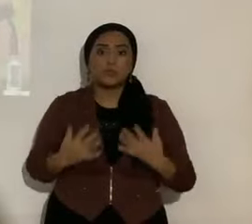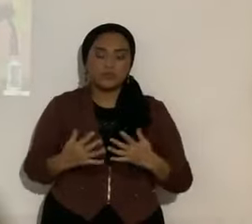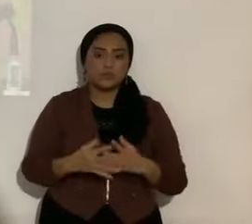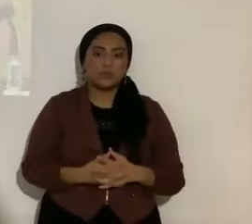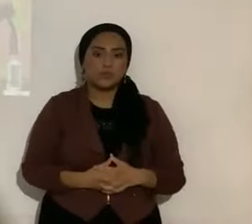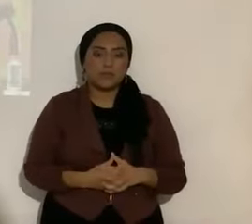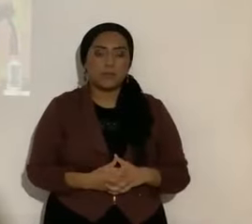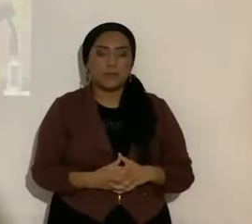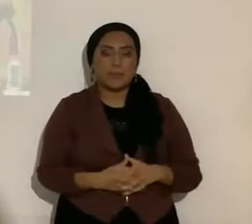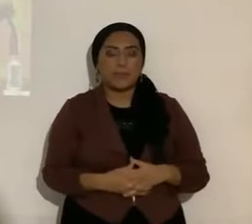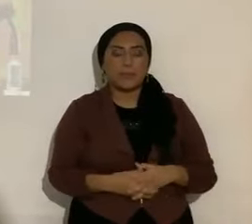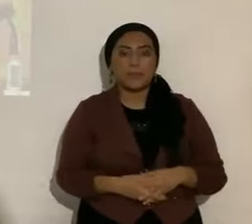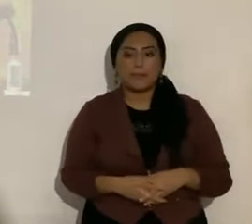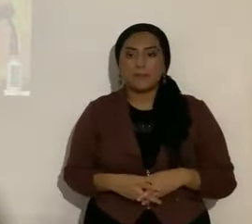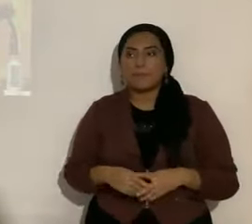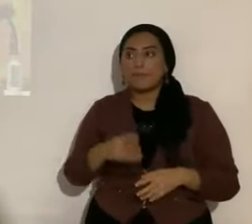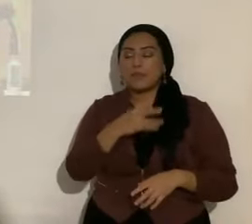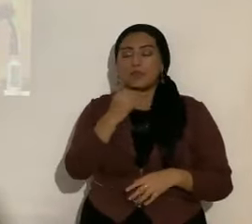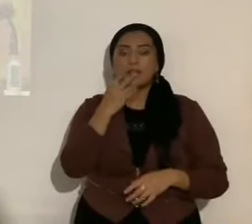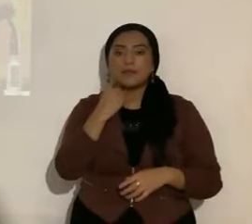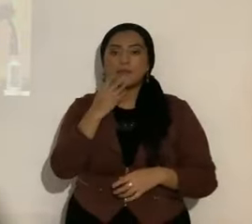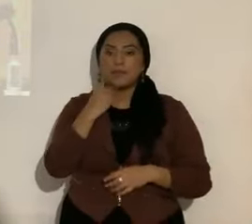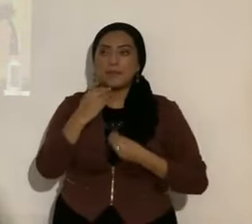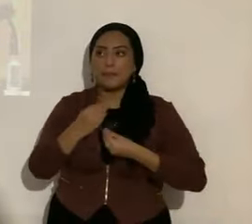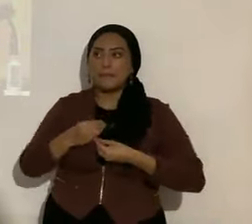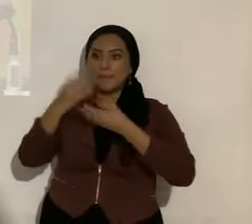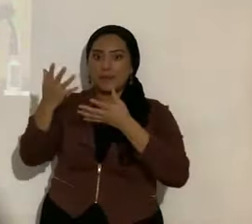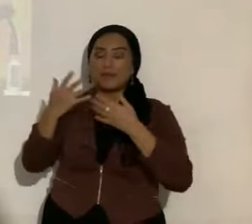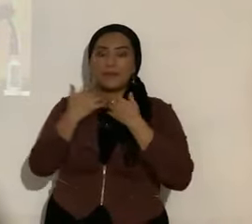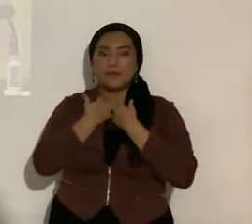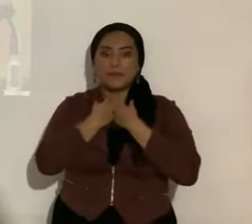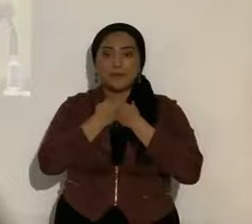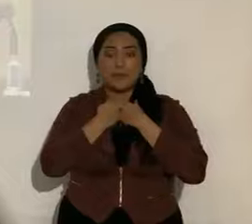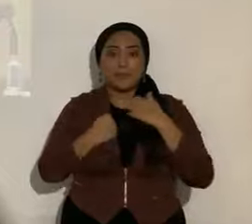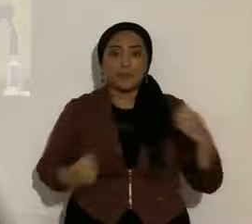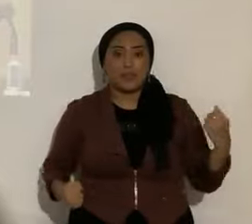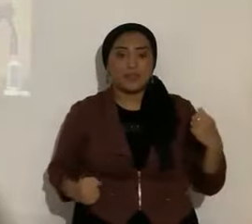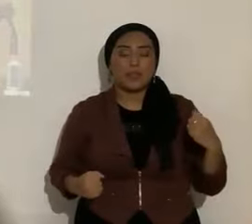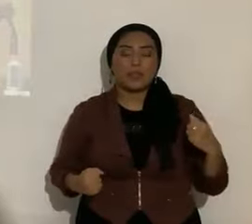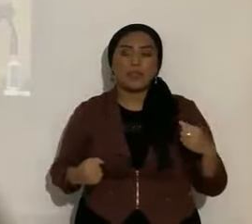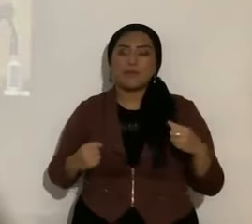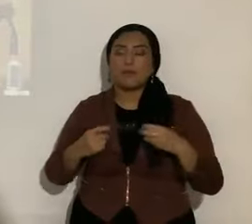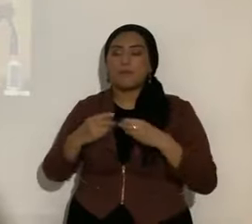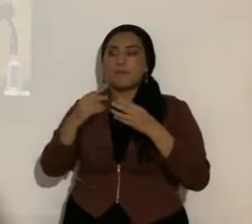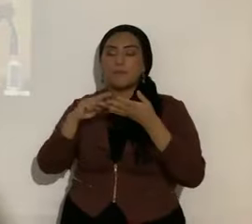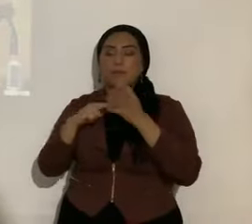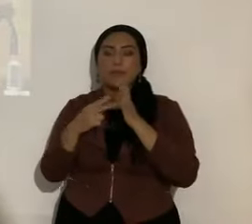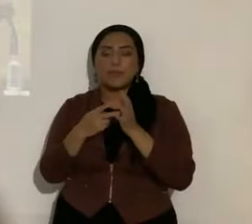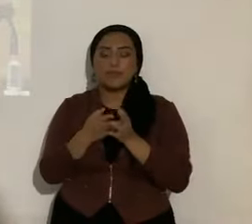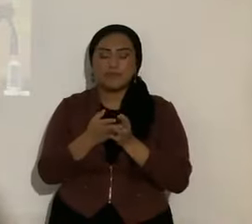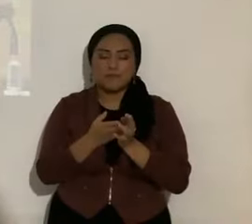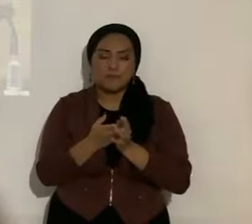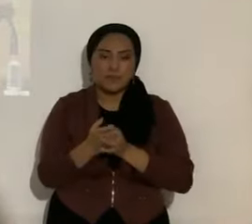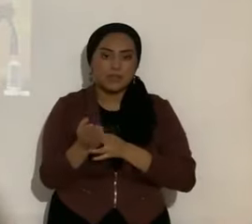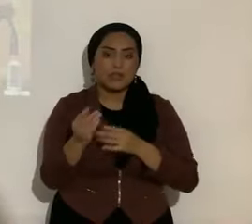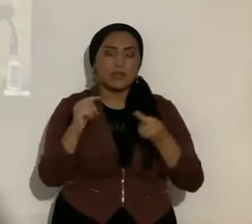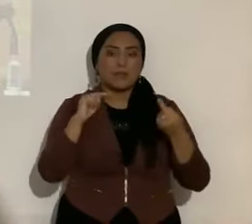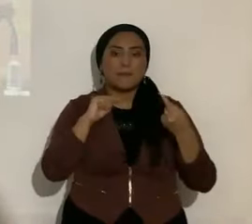la expresión israelita, judía, por así decirlo, de romper los vestidos en dos partes, es una expresión de profundo dolor,